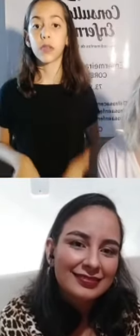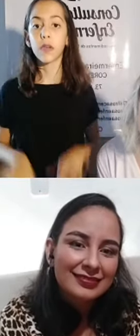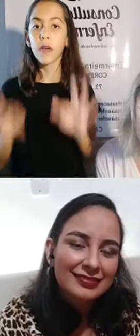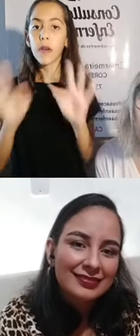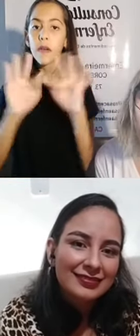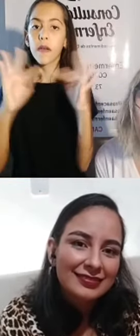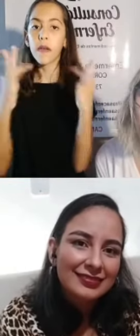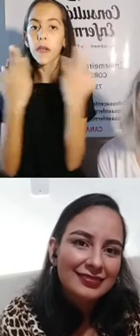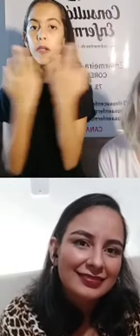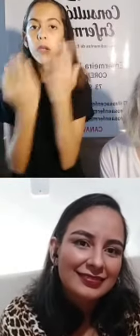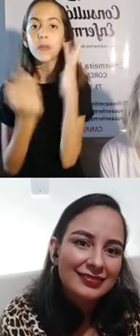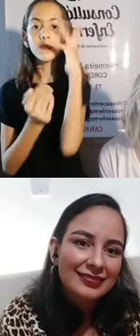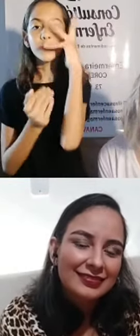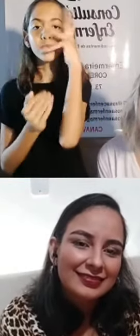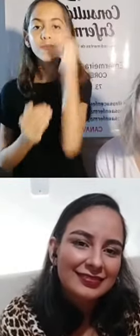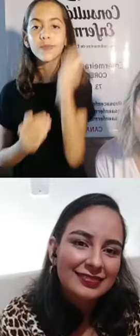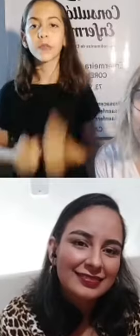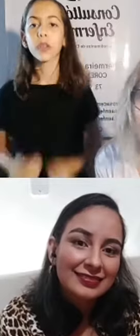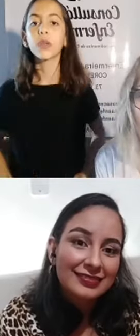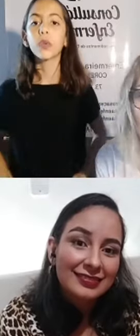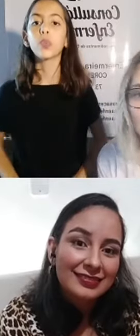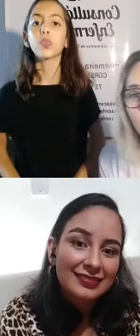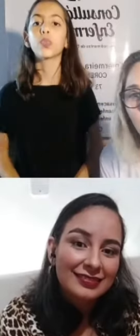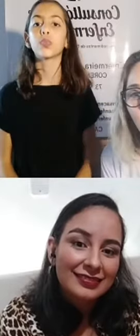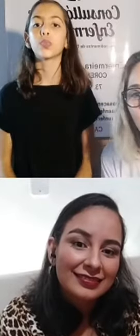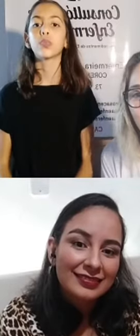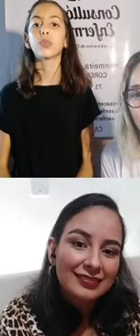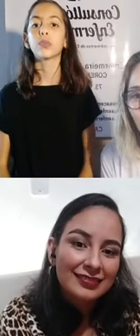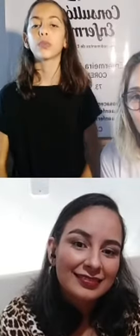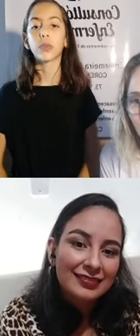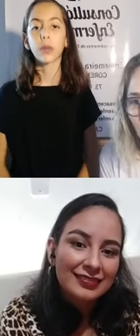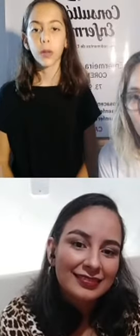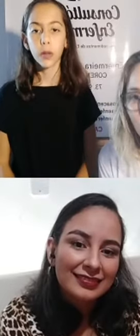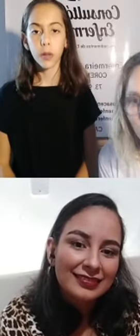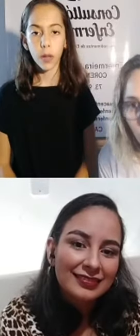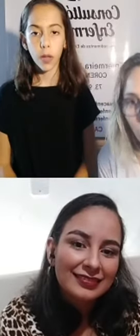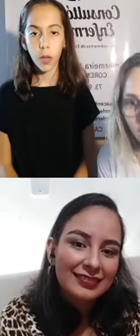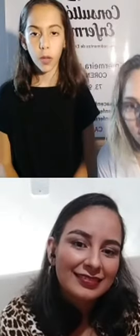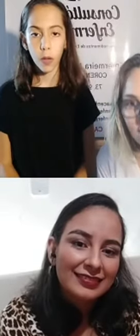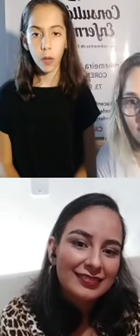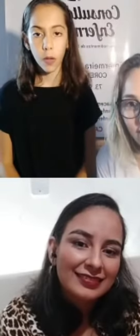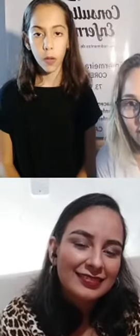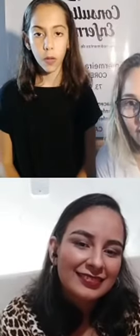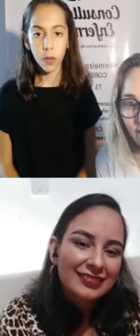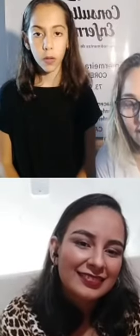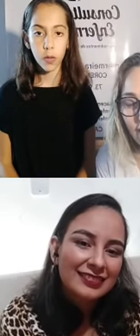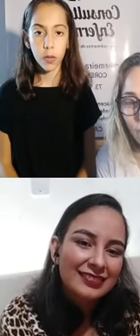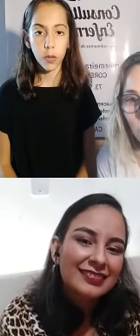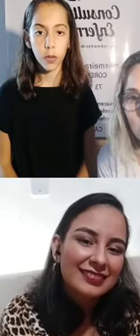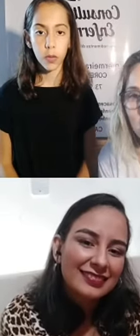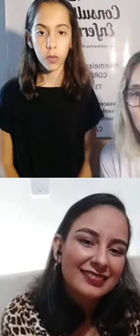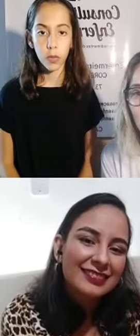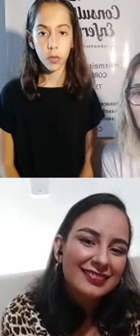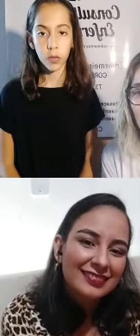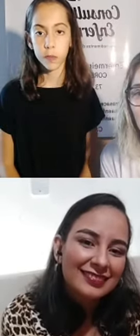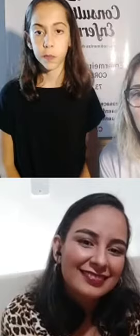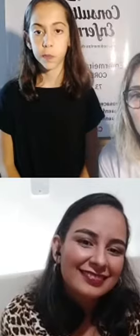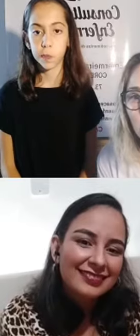tem lindos filhos, tem referência na educação. Então, isso é muito gratificante, né,